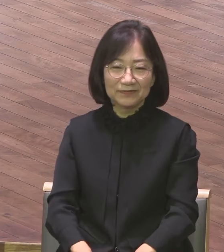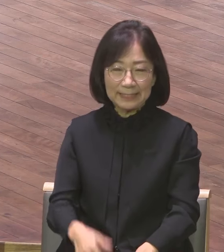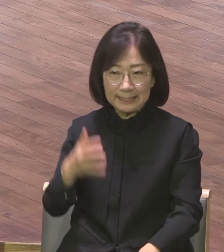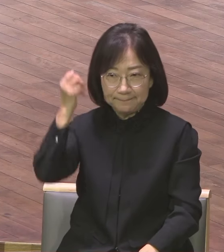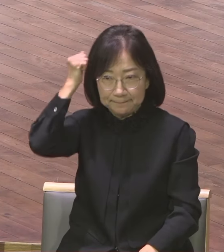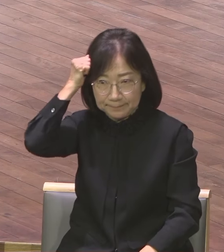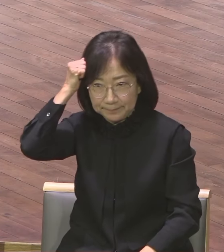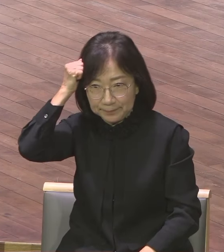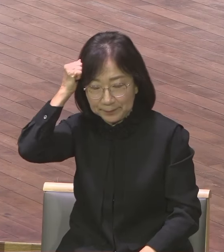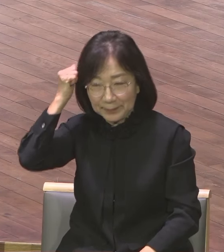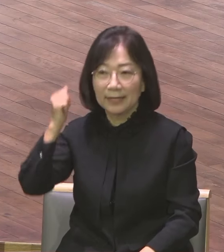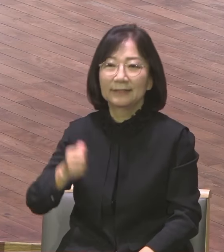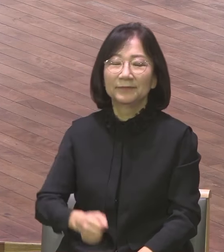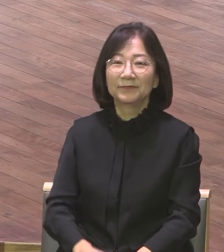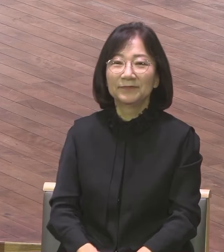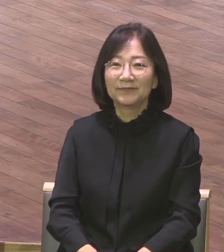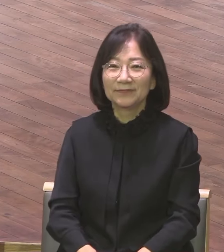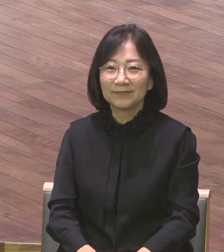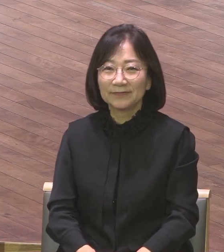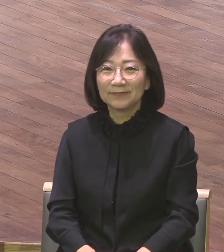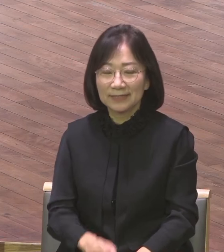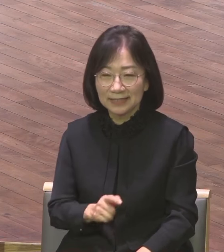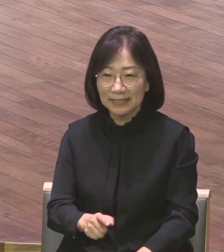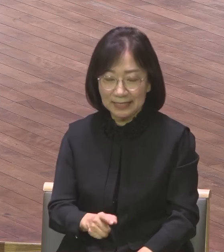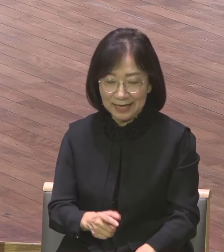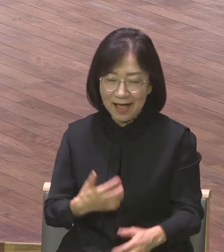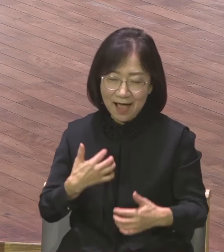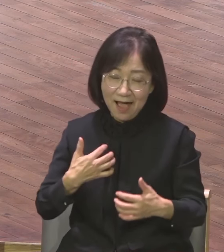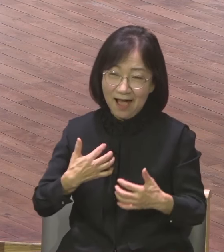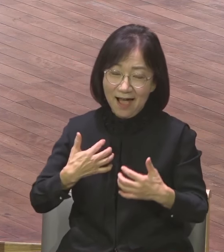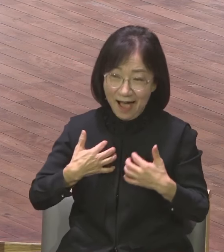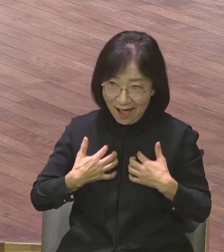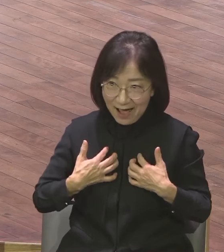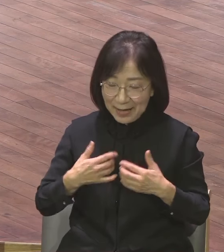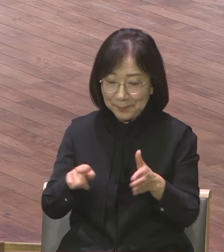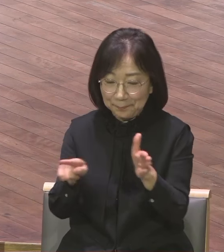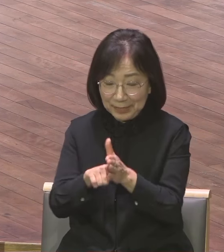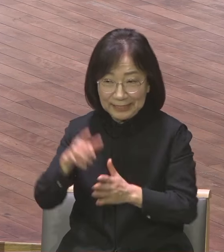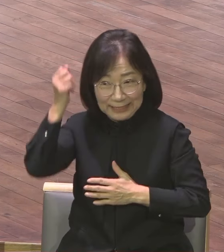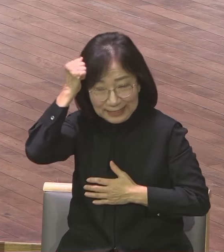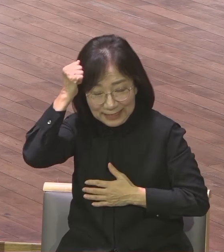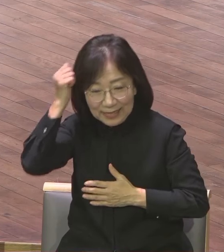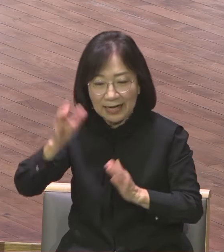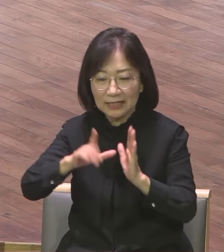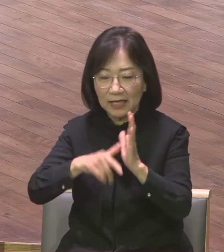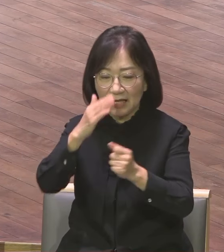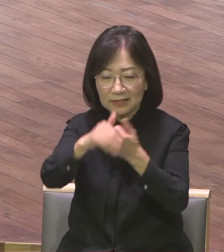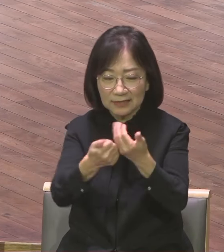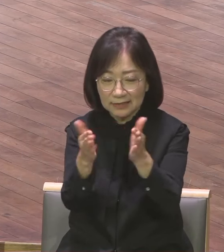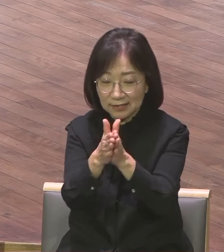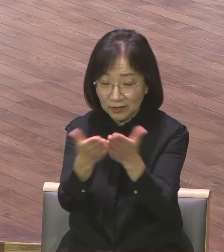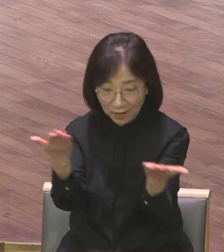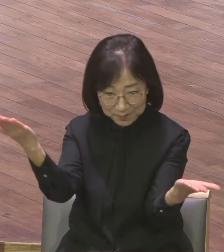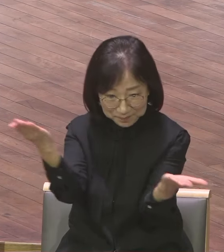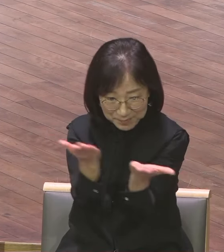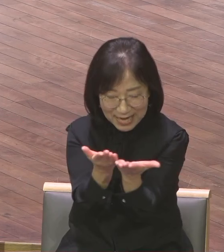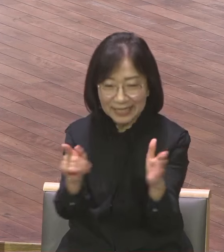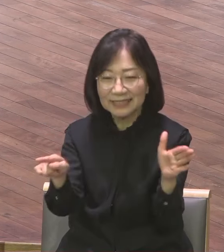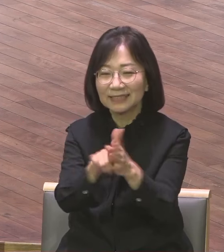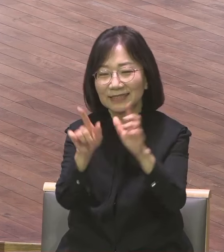확인하면 누리는 것이 뭐냐? 성정적 신앙생활이에요. 눌려있으면 안 돼요.